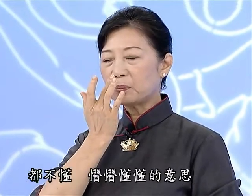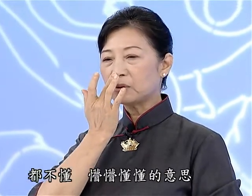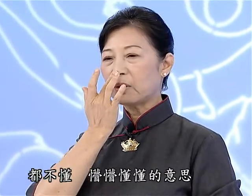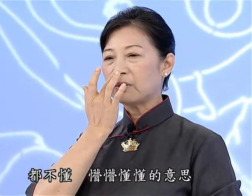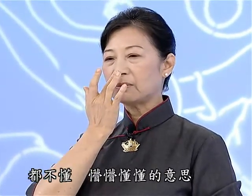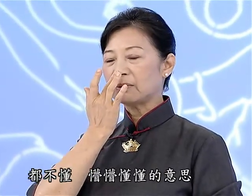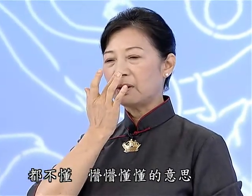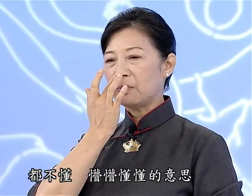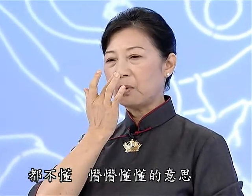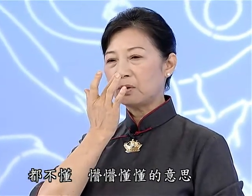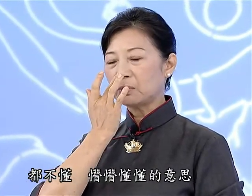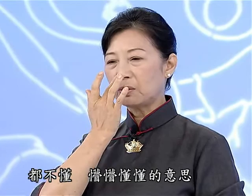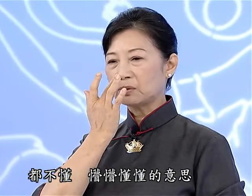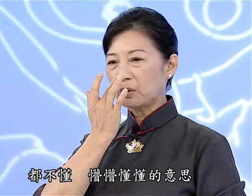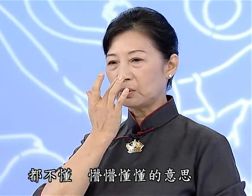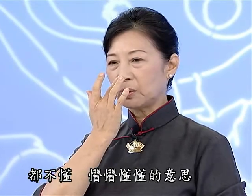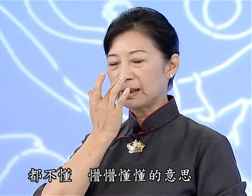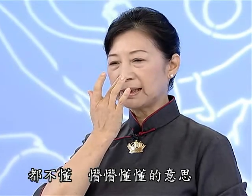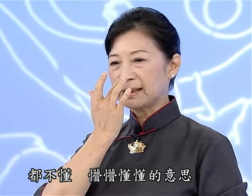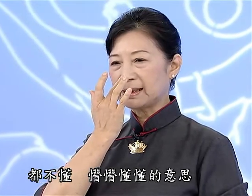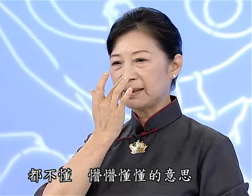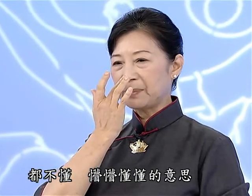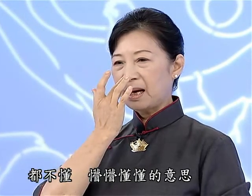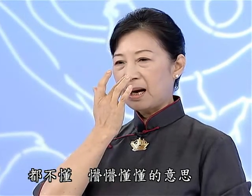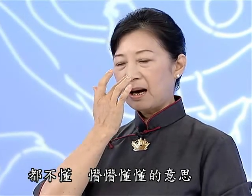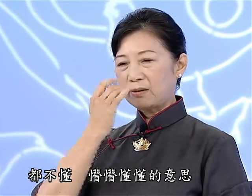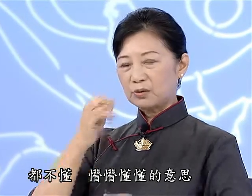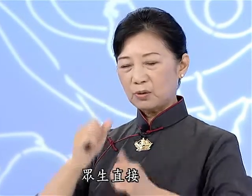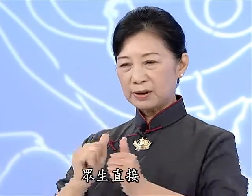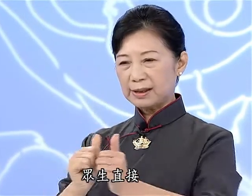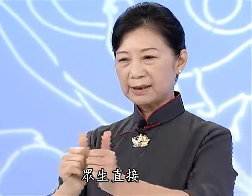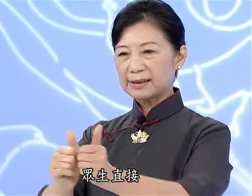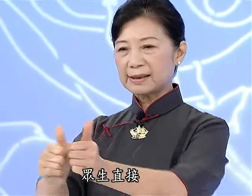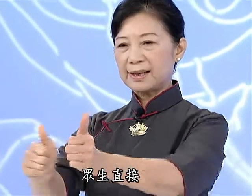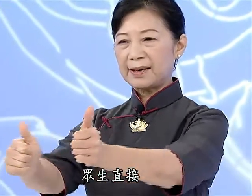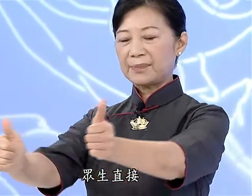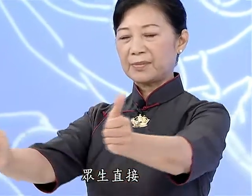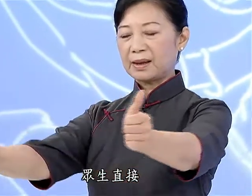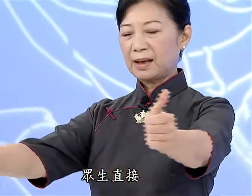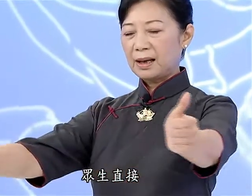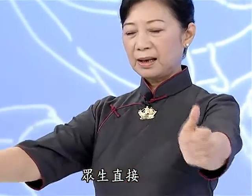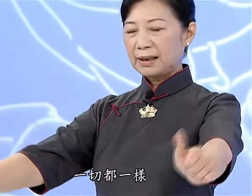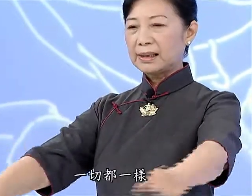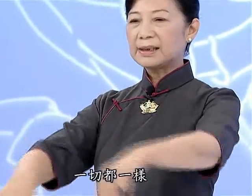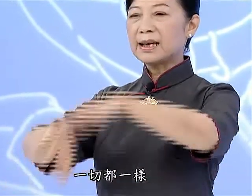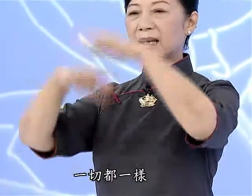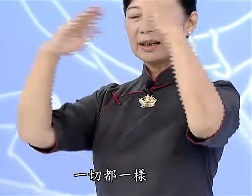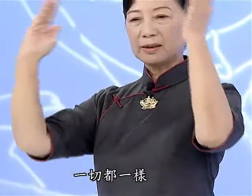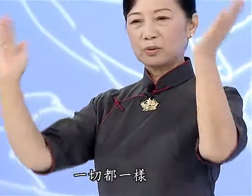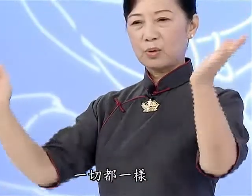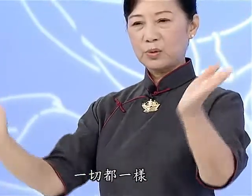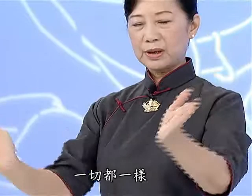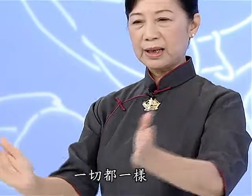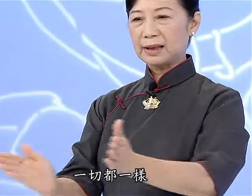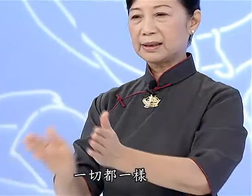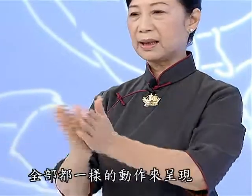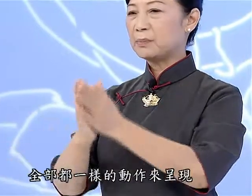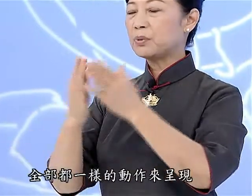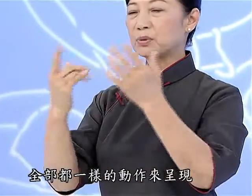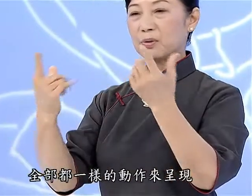懂哦，懵懵懂懂的意思。好，众生之间，一切都一样，全部都